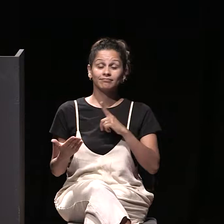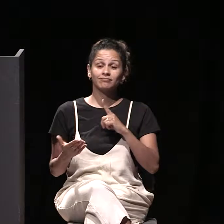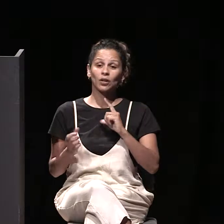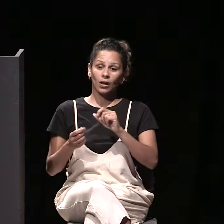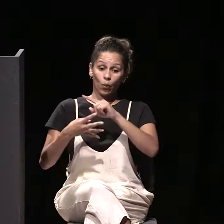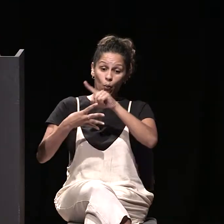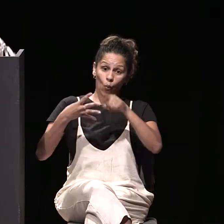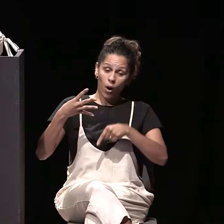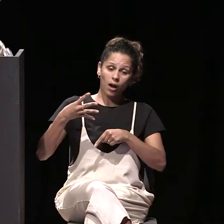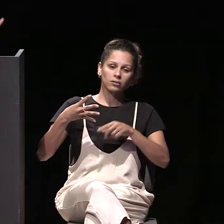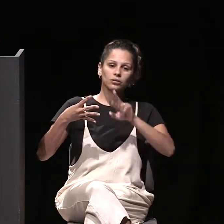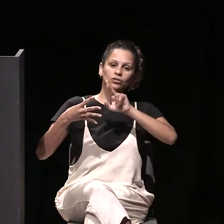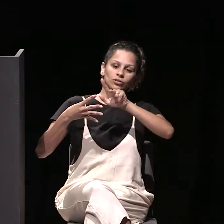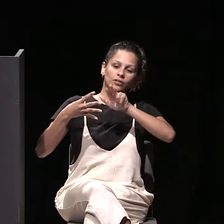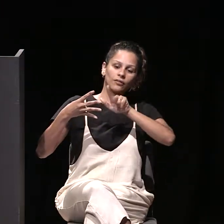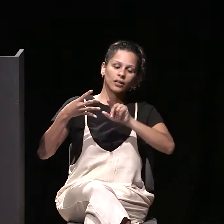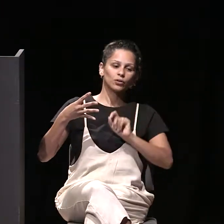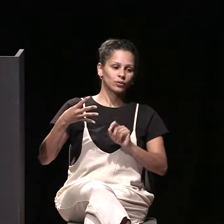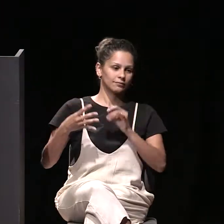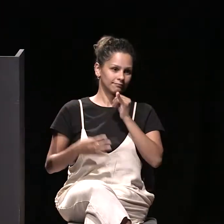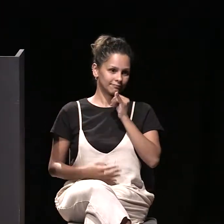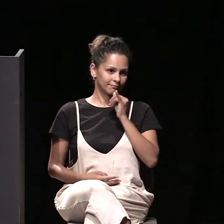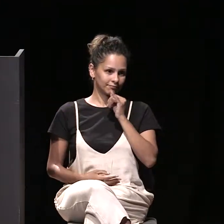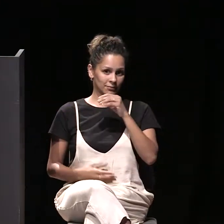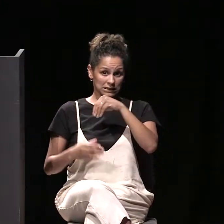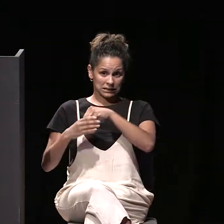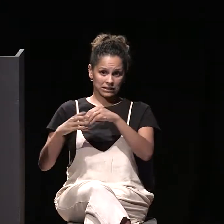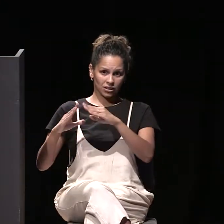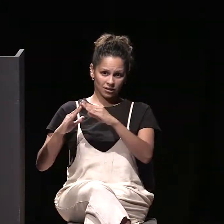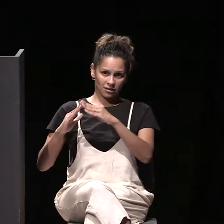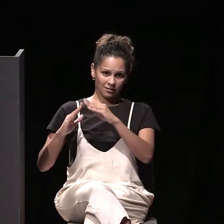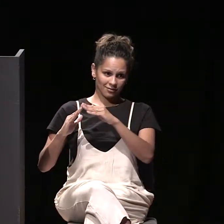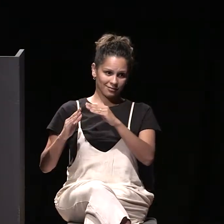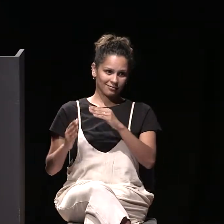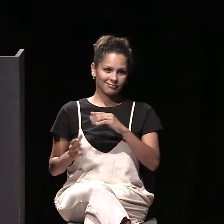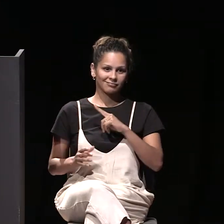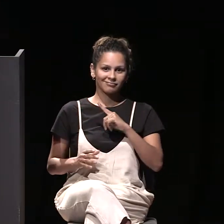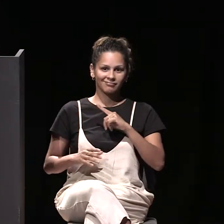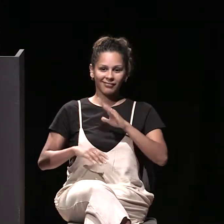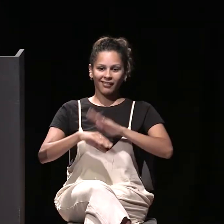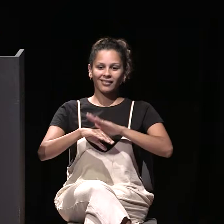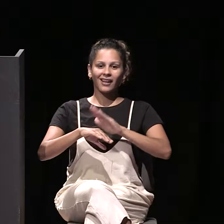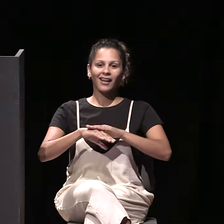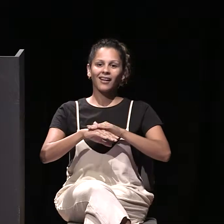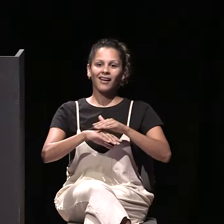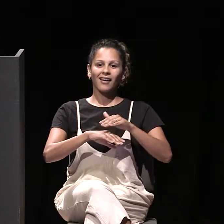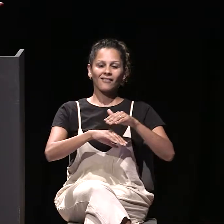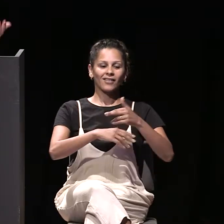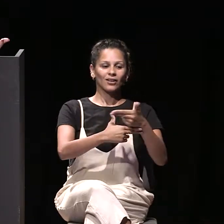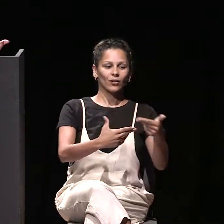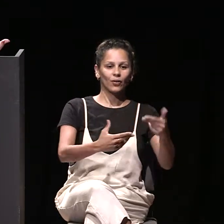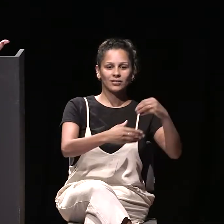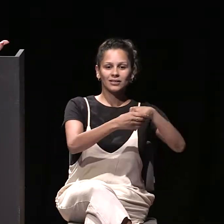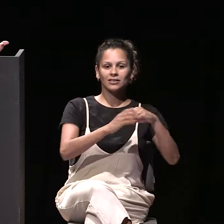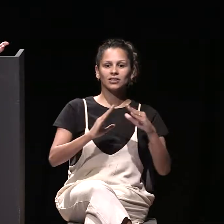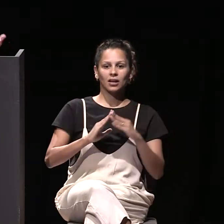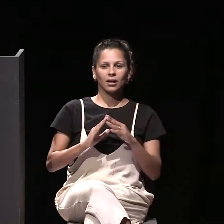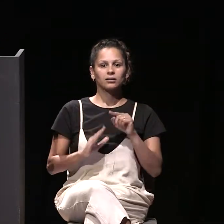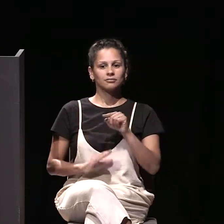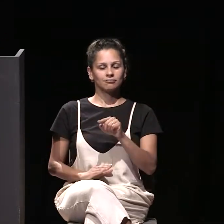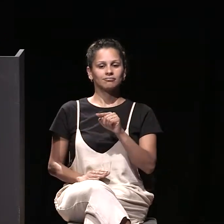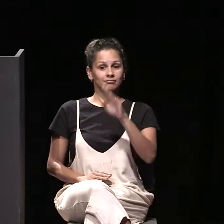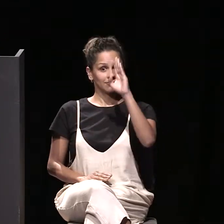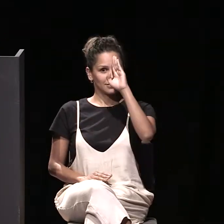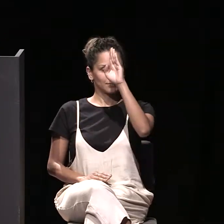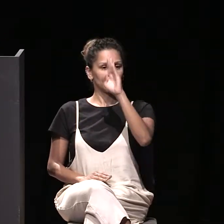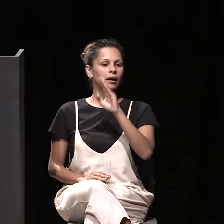A diferença das tarefas de casa, ela vai ser determinante em muitos outros aspectos,